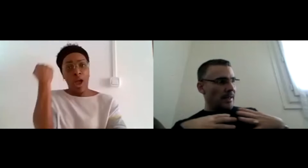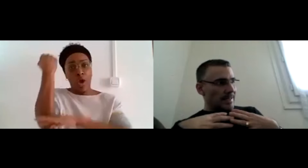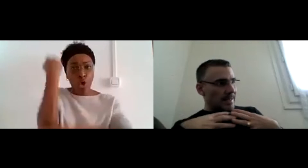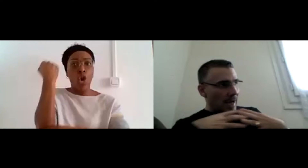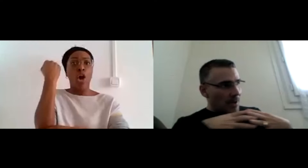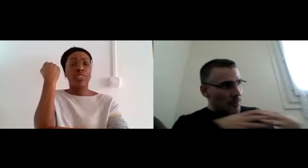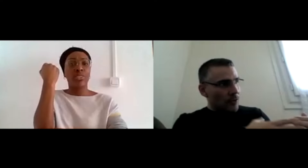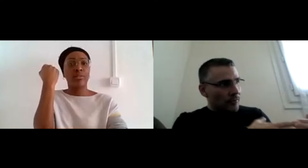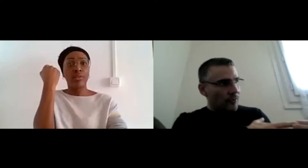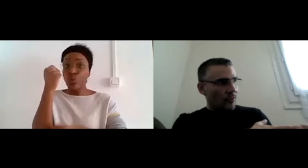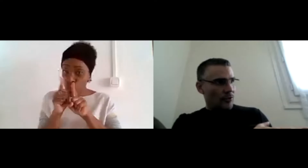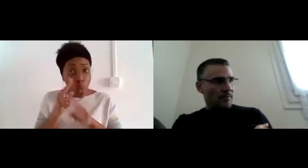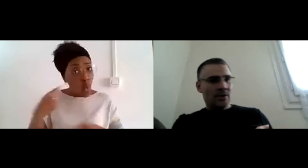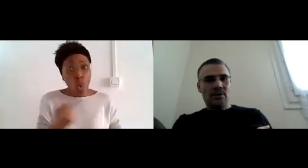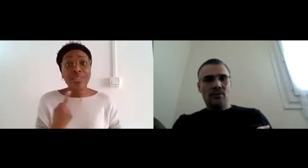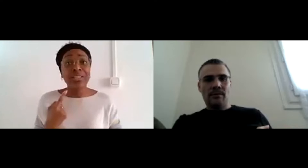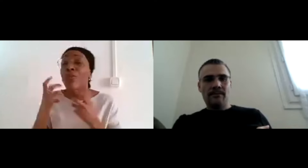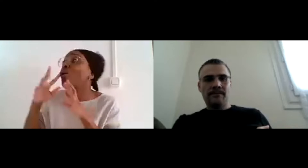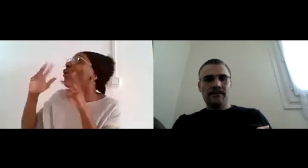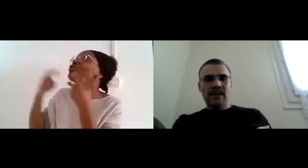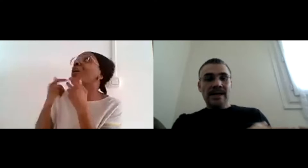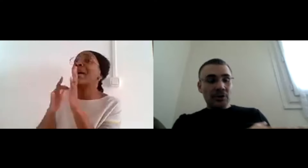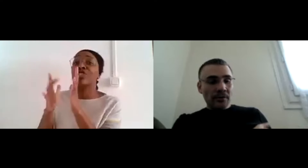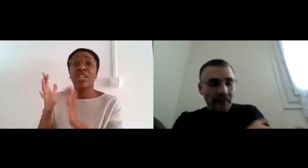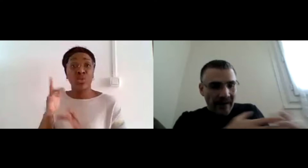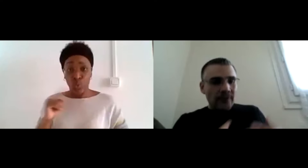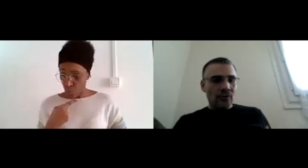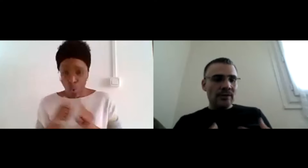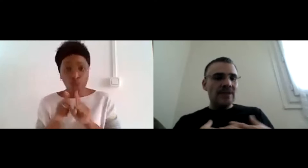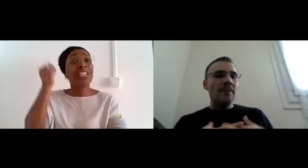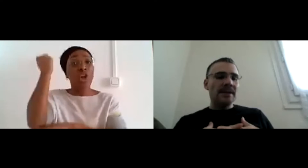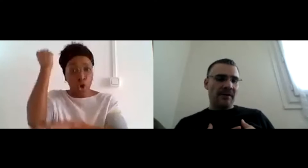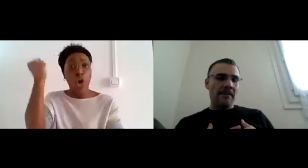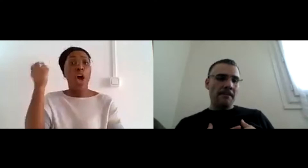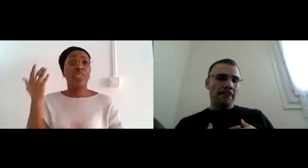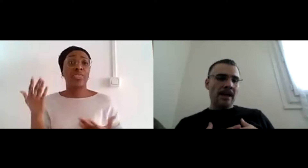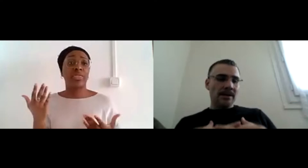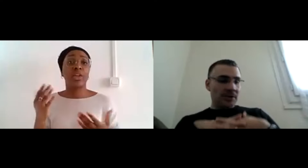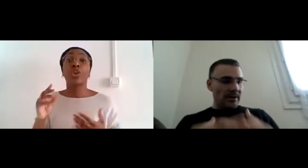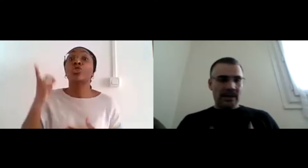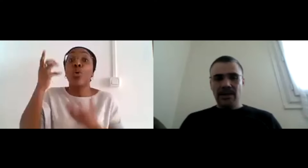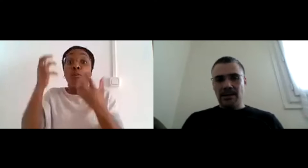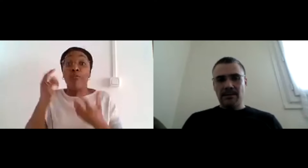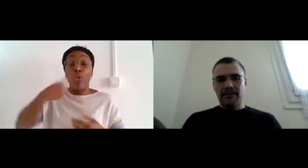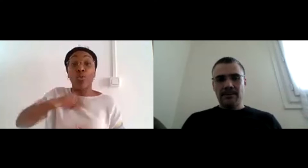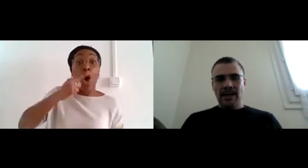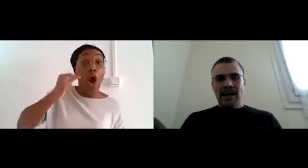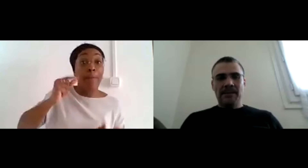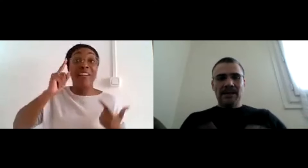transformer. C'est à lui que nous voulons ressembler chaque jour. Et Dieu veut faire de nous des hommes et des femmes dans